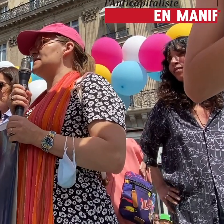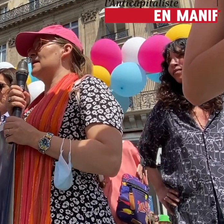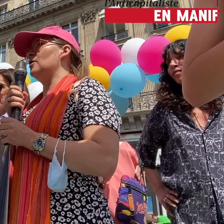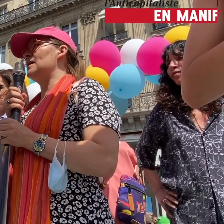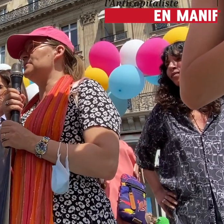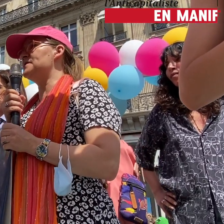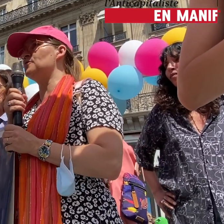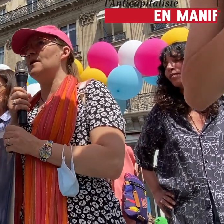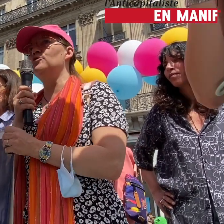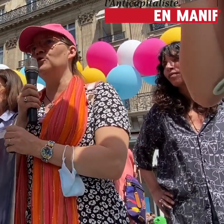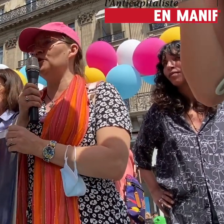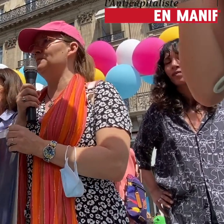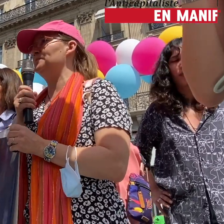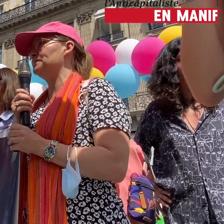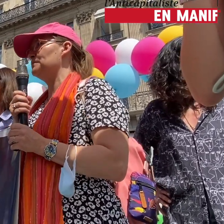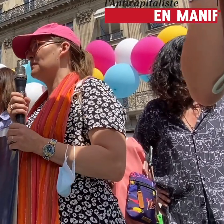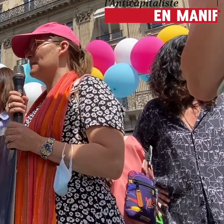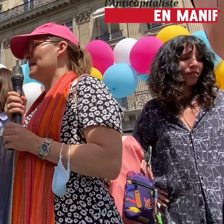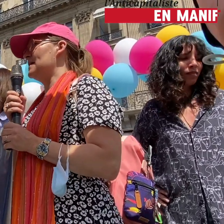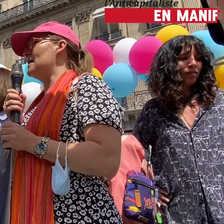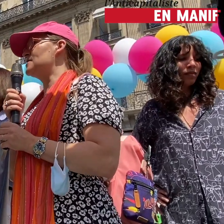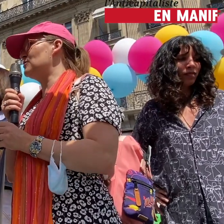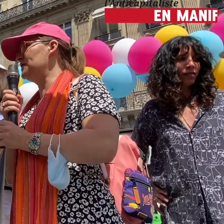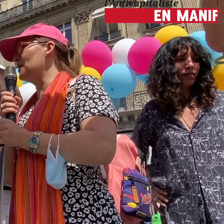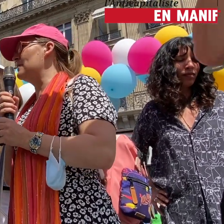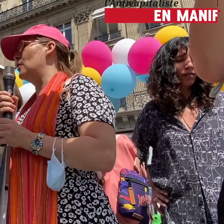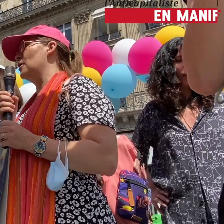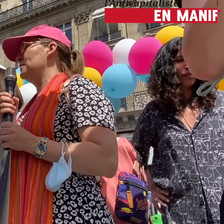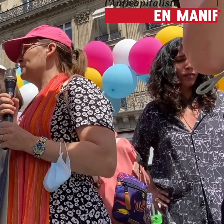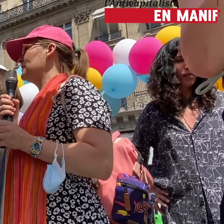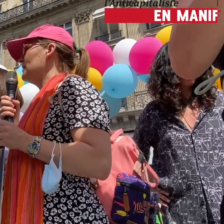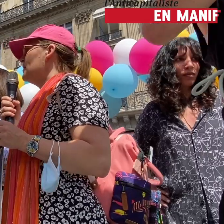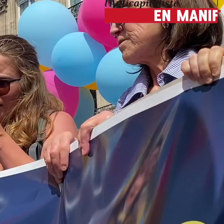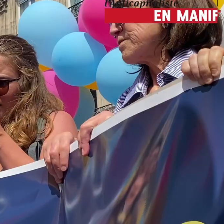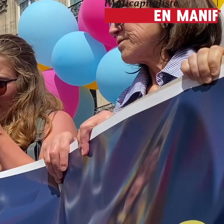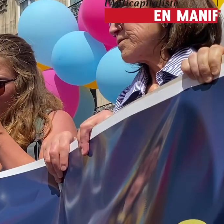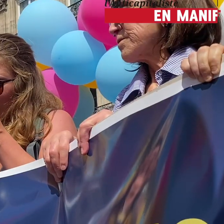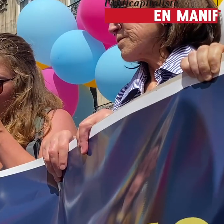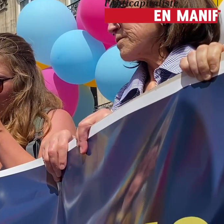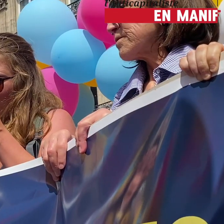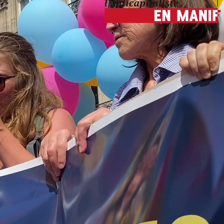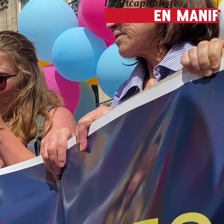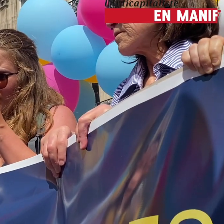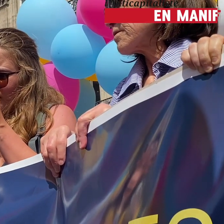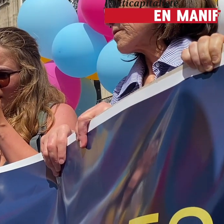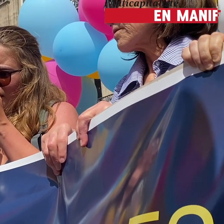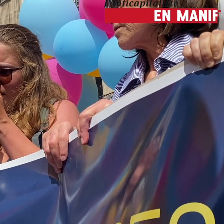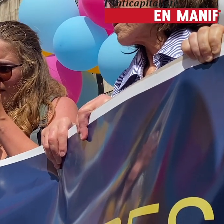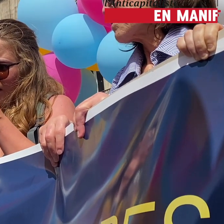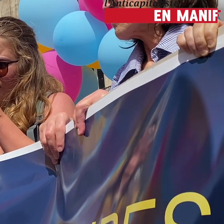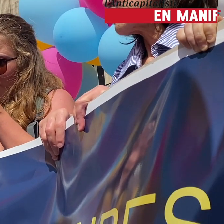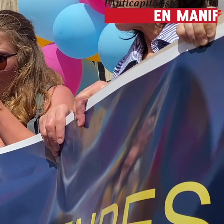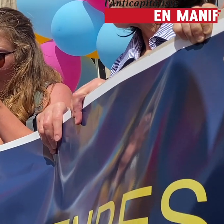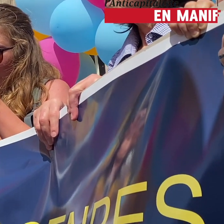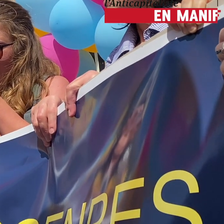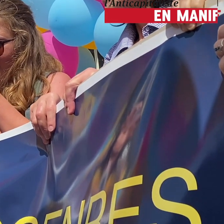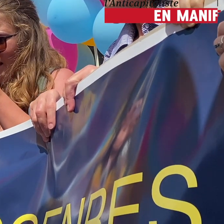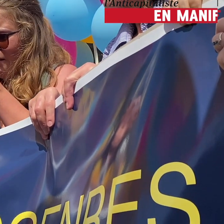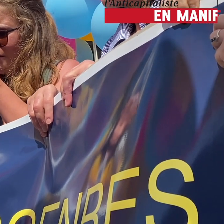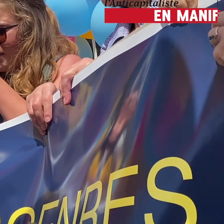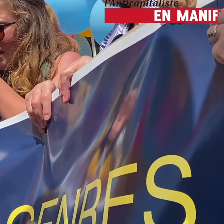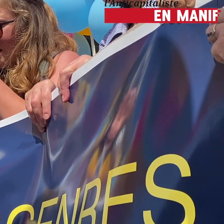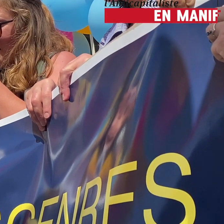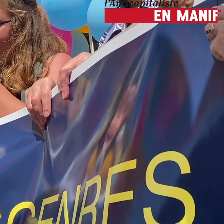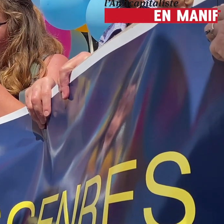c'était sa grande amie, son amour, et elle l'a suivi dans la mort. Sacha, ta mort est politique. Il s'agit d'un problème